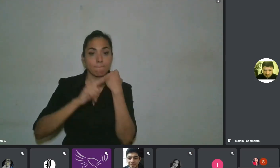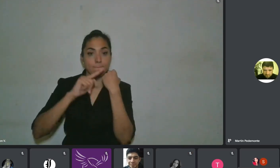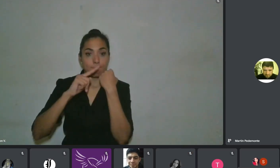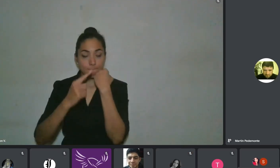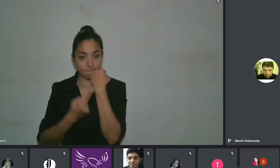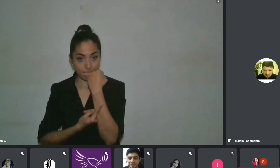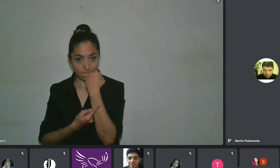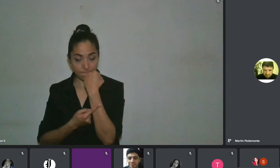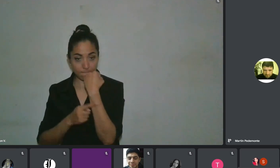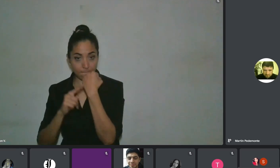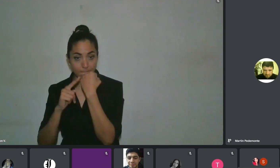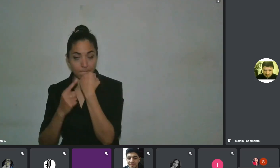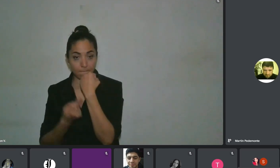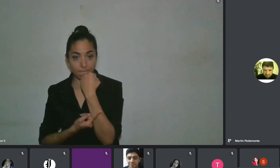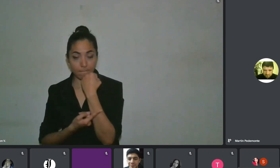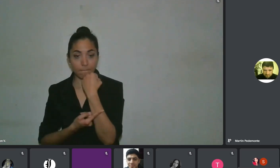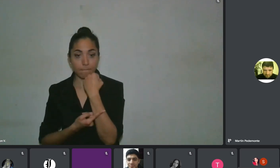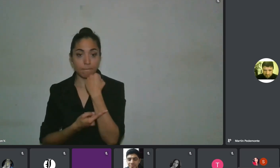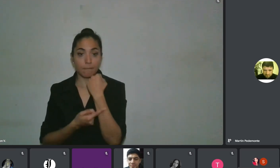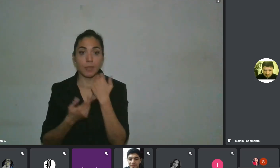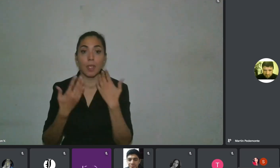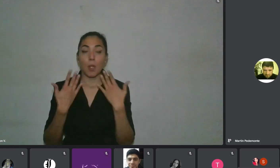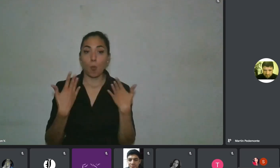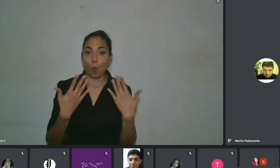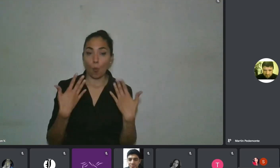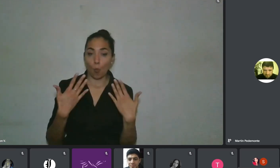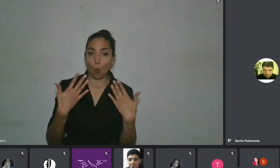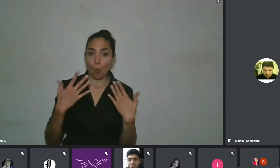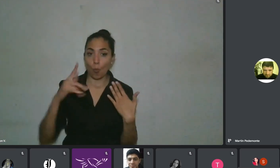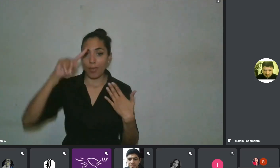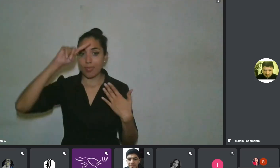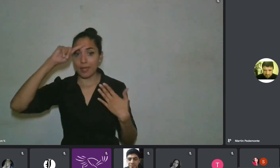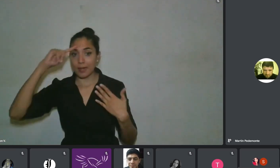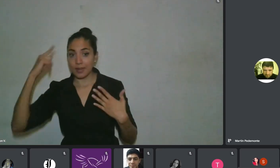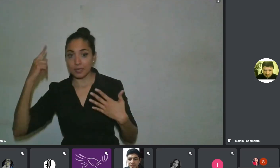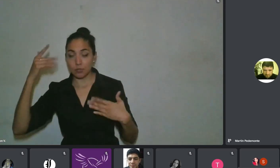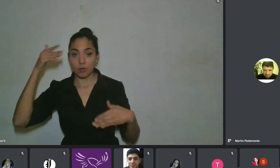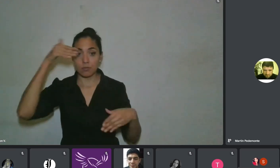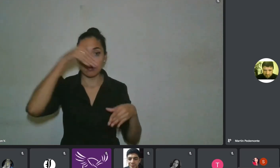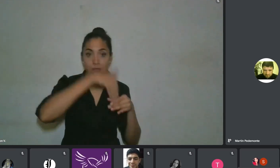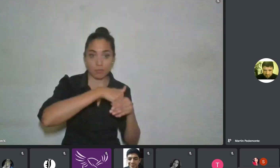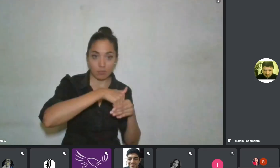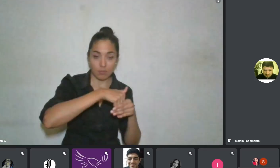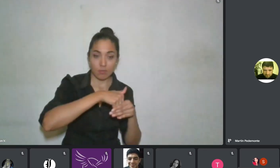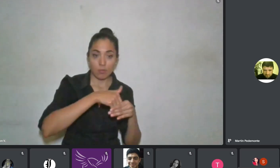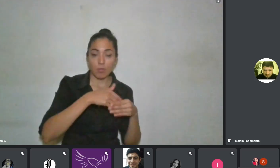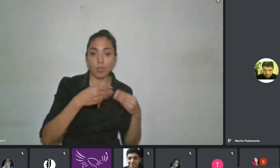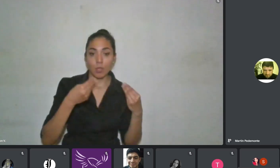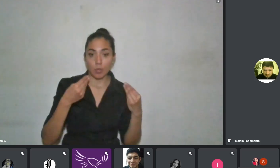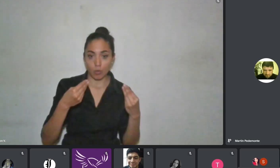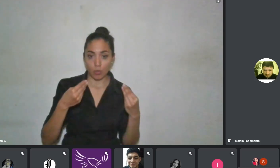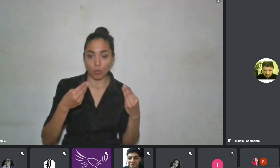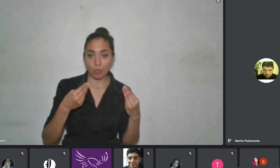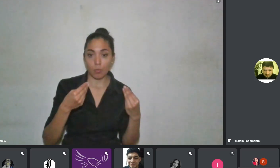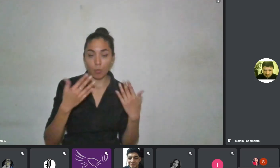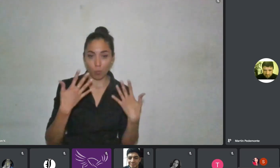de los tres poderes de provincia que pueden ser intervenidos desde Nación o desde el Estado Nacional? Si pueden ser intervenidos los tres o puede